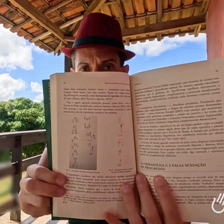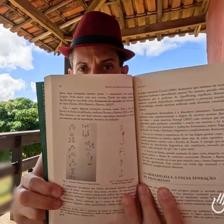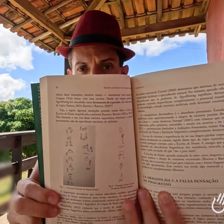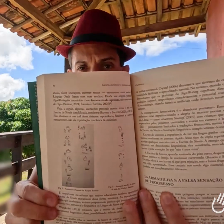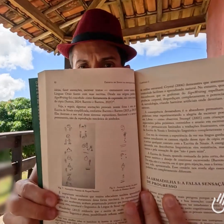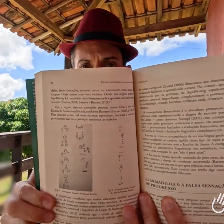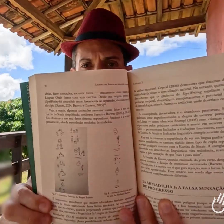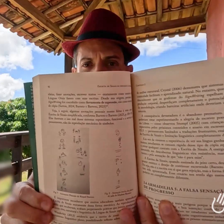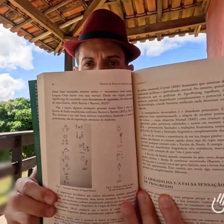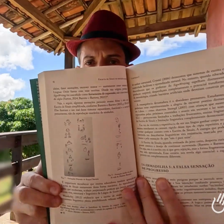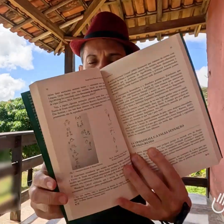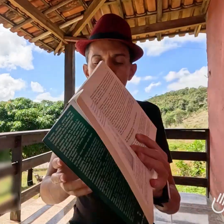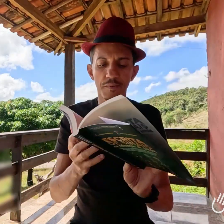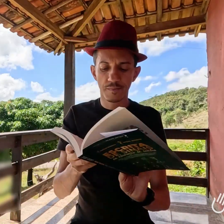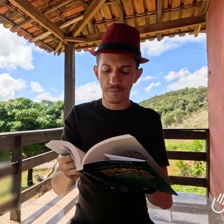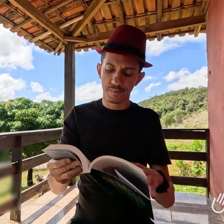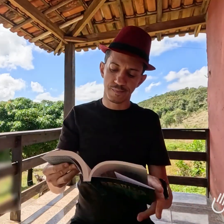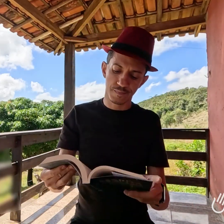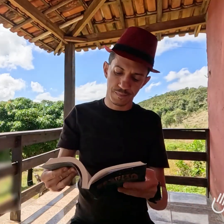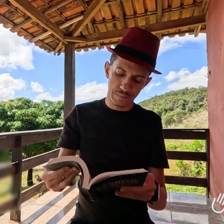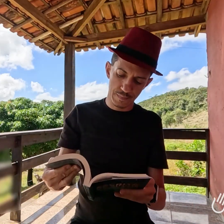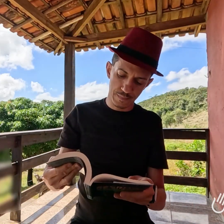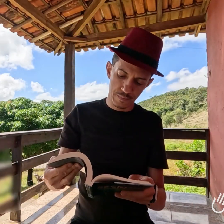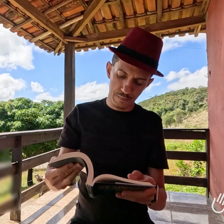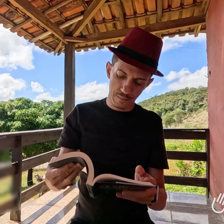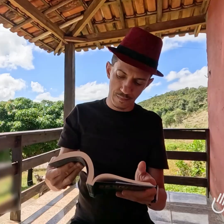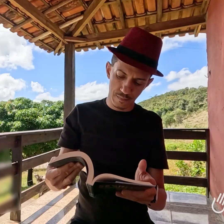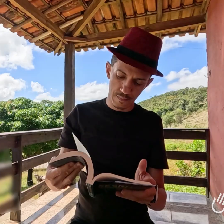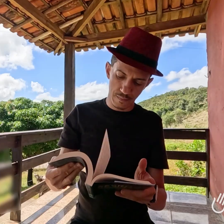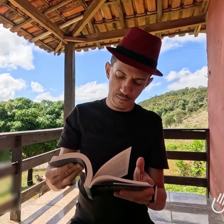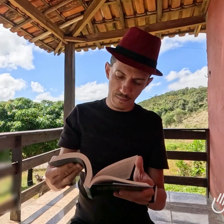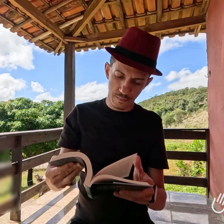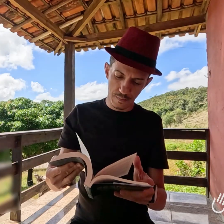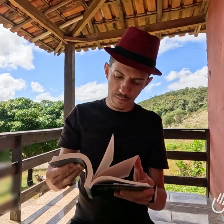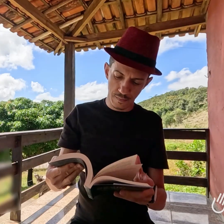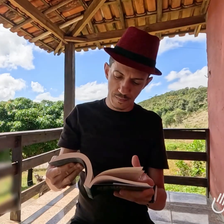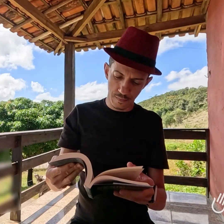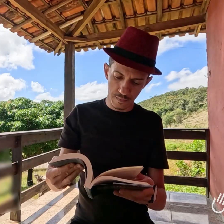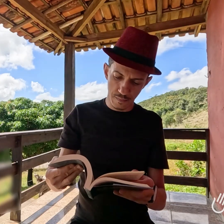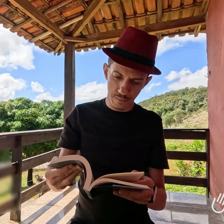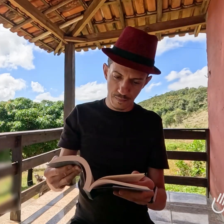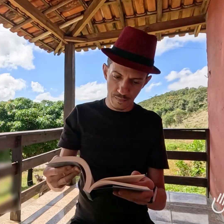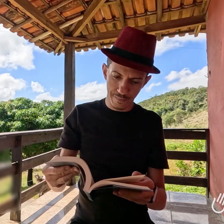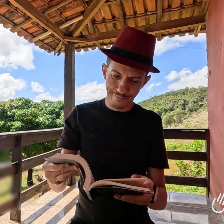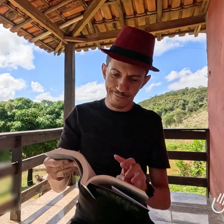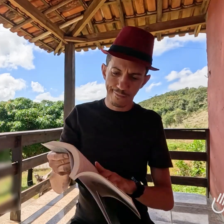cérebro de surdos e ouvintes. Tem a escrita de sinais à mão, que você vai ver aqui também, manuscrito.